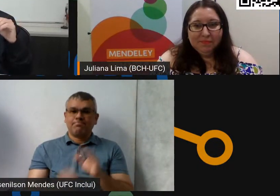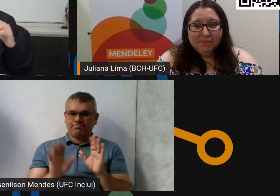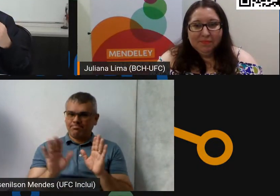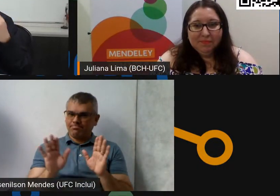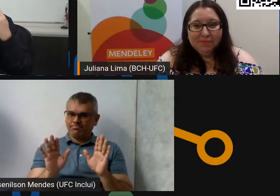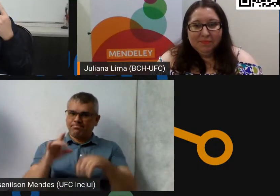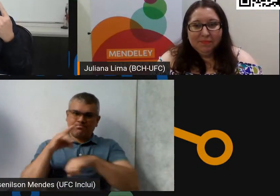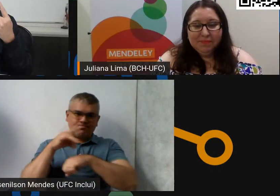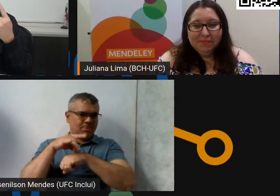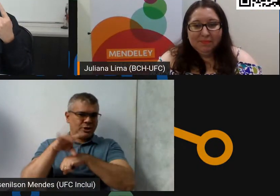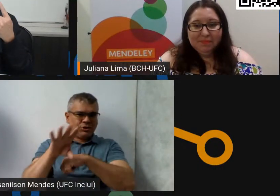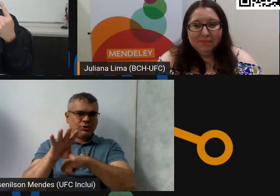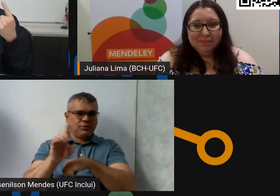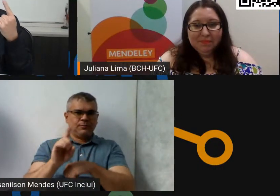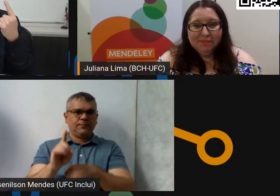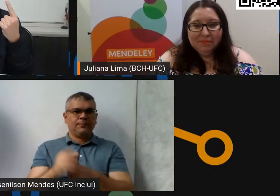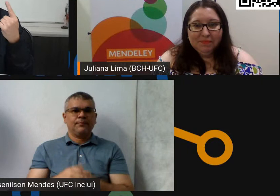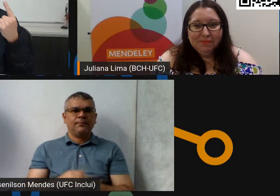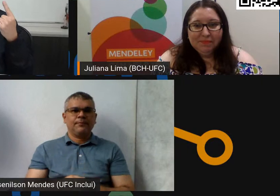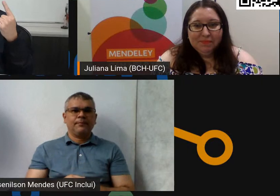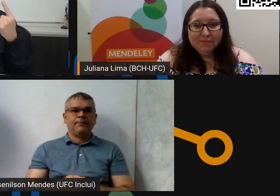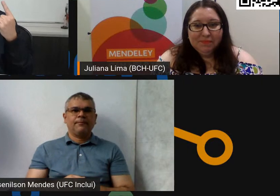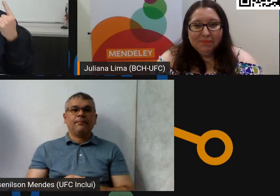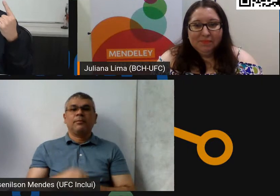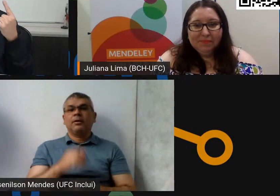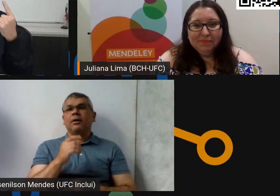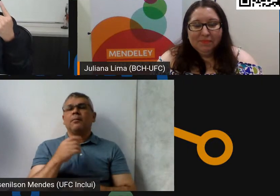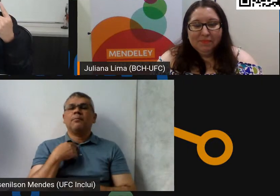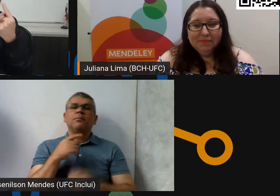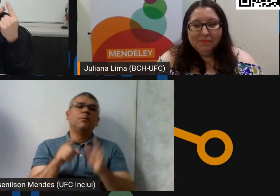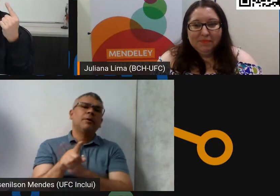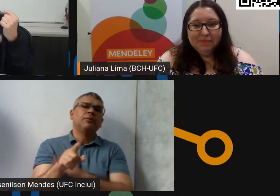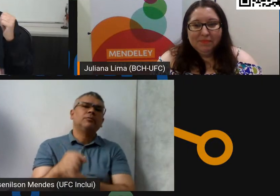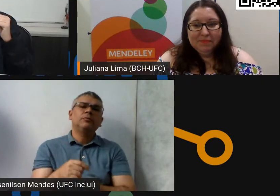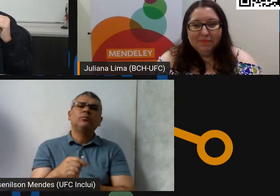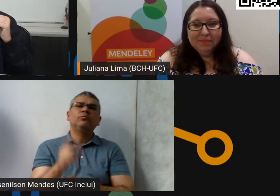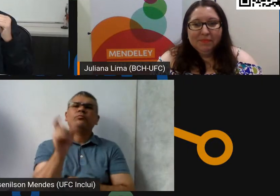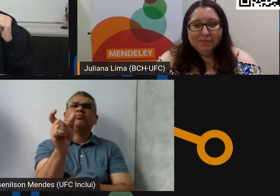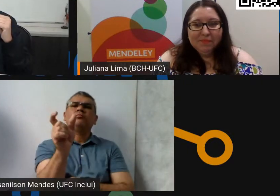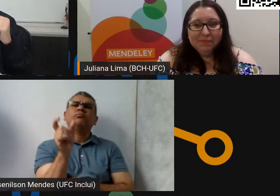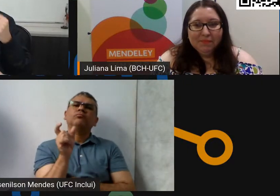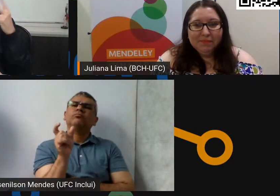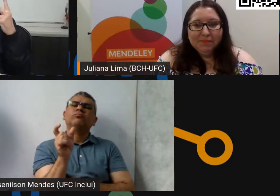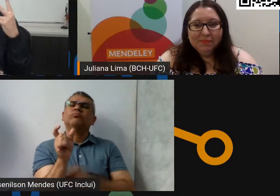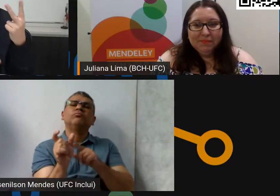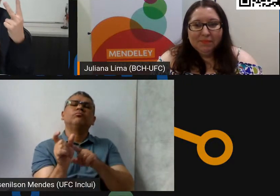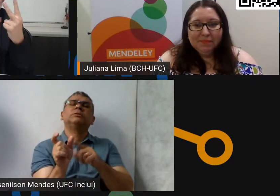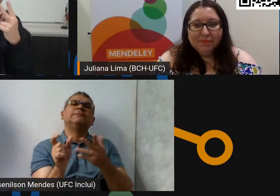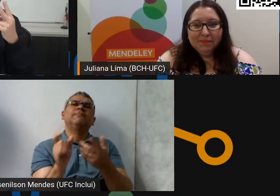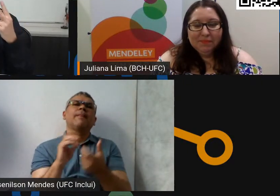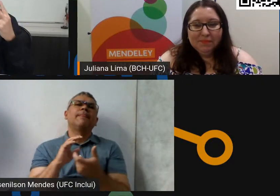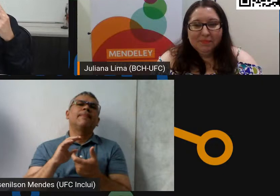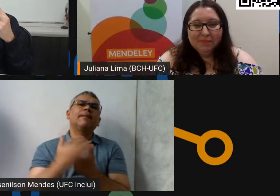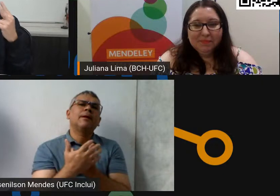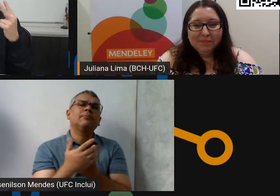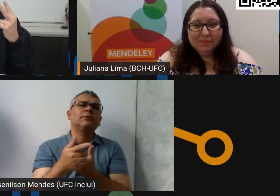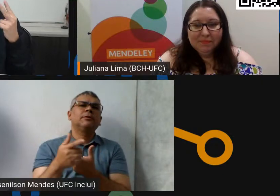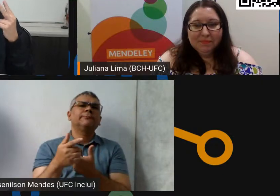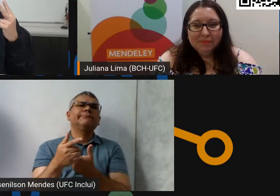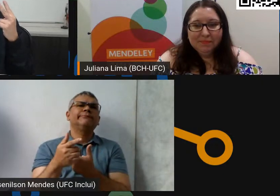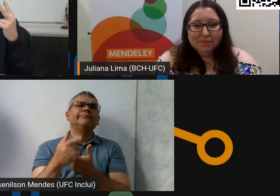falo assim, me fala um termo que melhor define a sua pesquisa. Ele tem que saber. Eu falo, me fale dois termos que